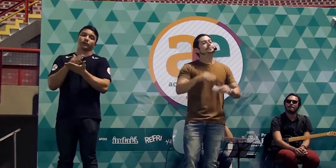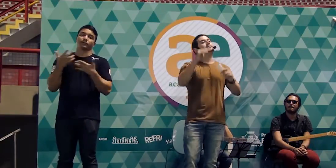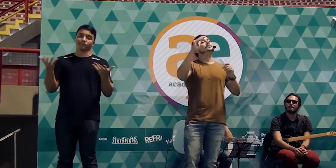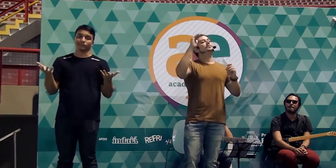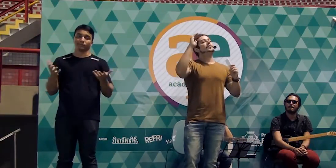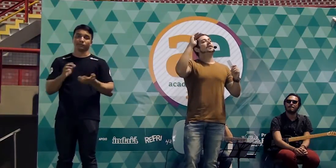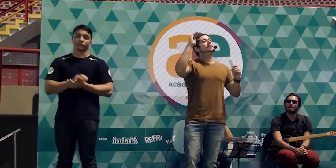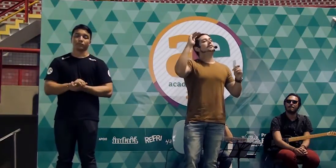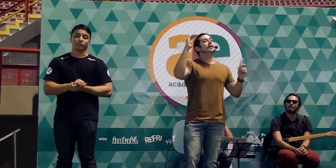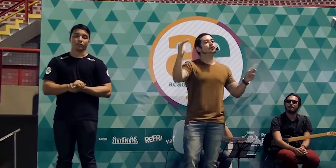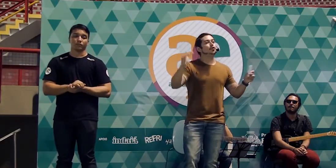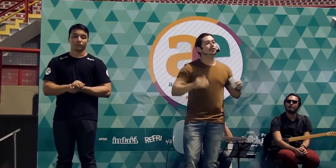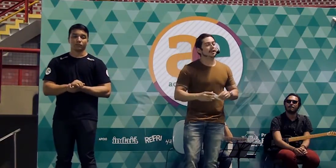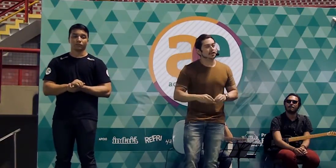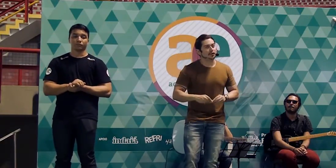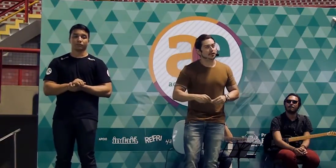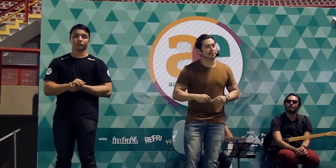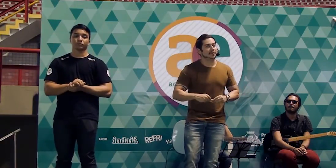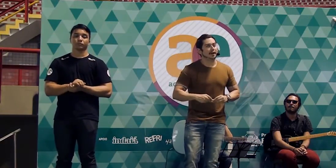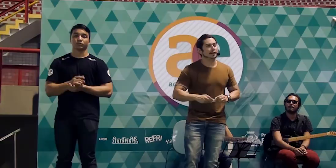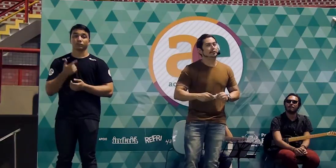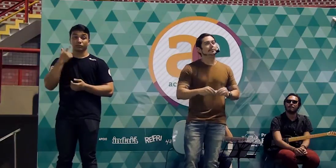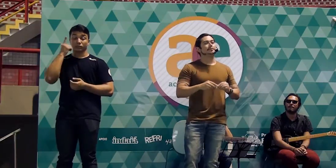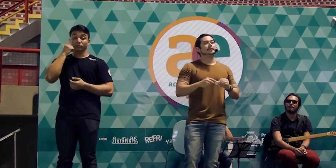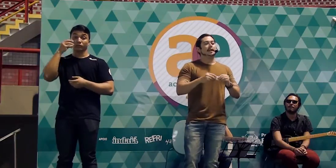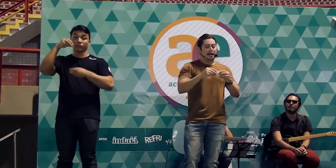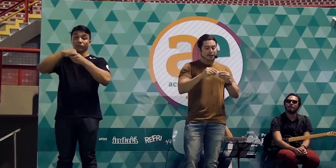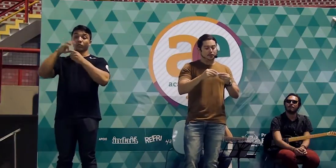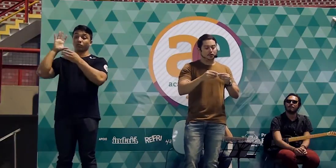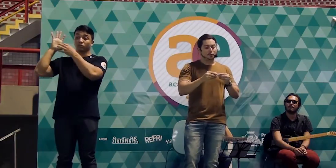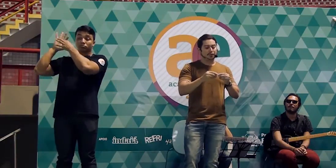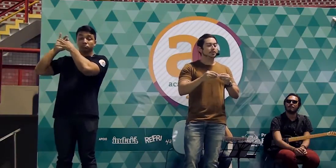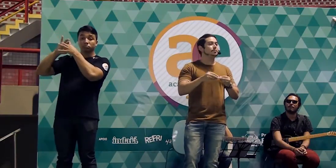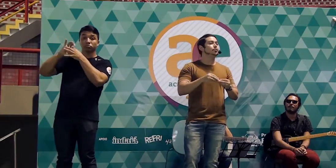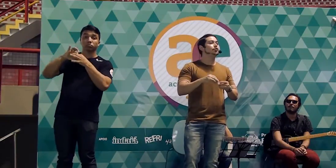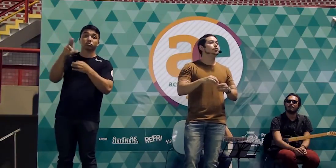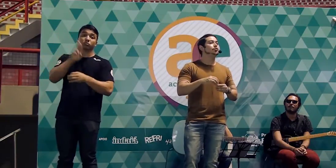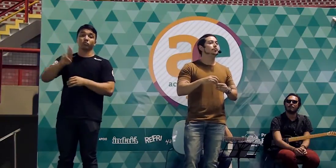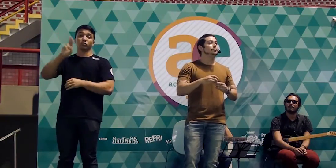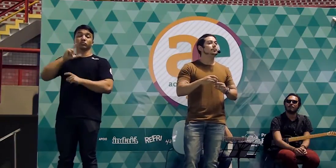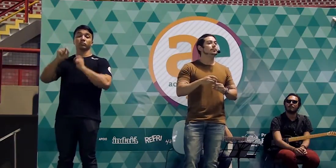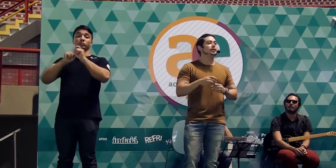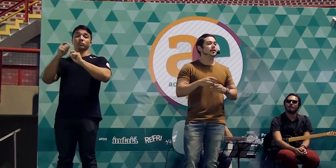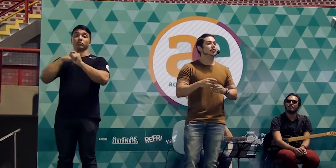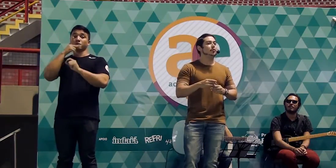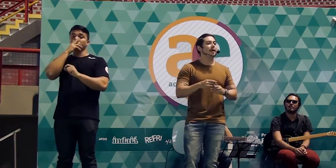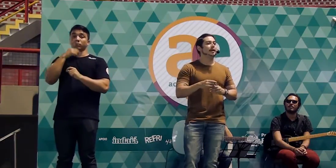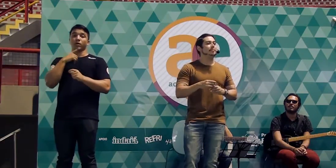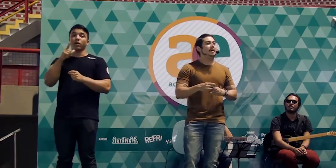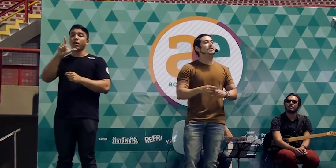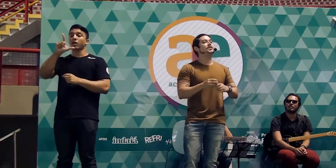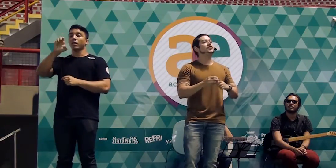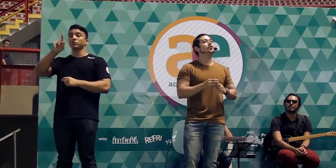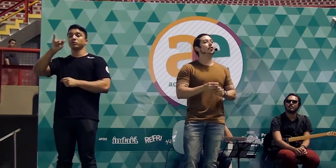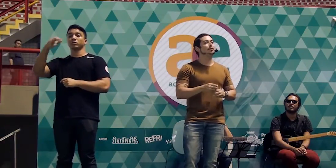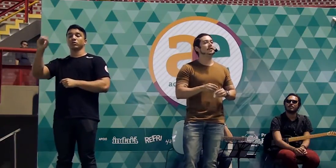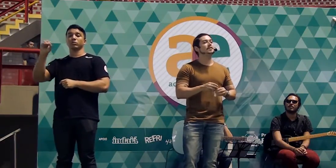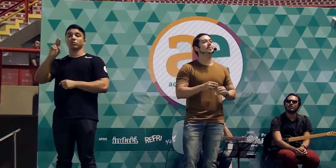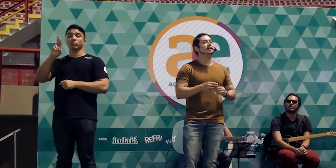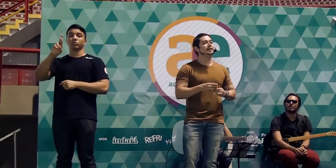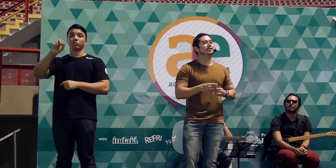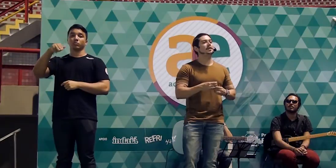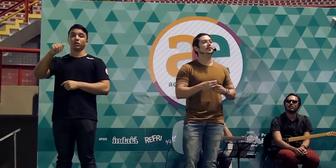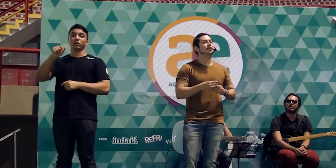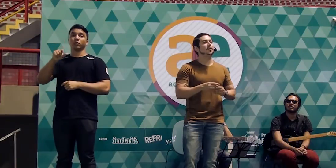Beleza. Dentro do contexto que nós estamos falando, a gente usou muito Legião Urbana, mas existem